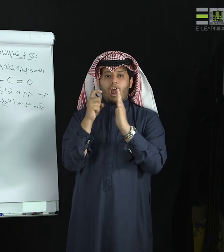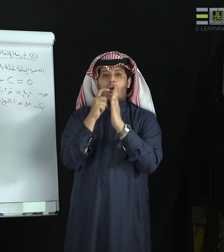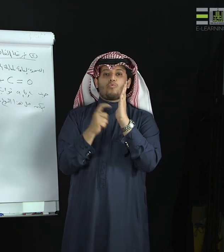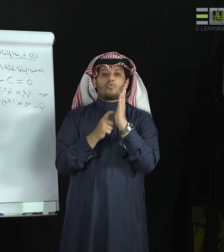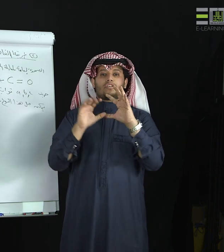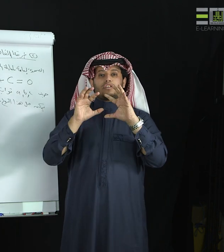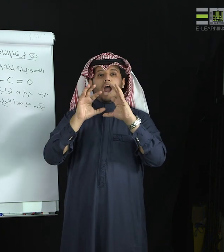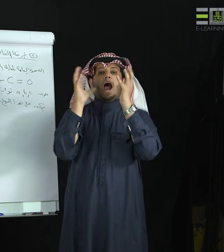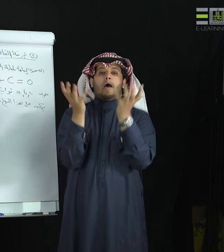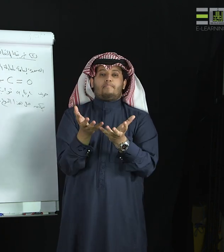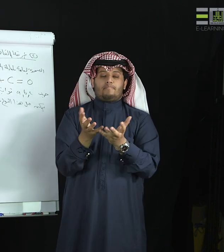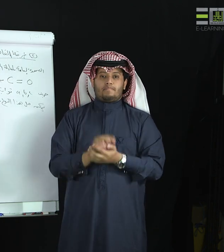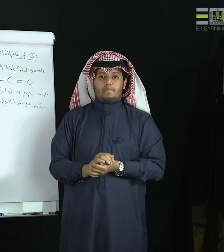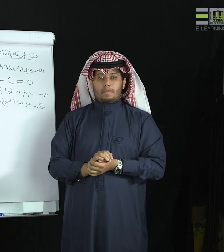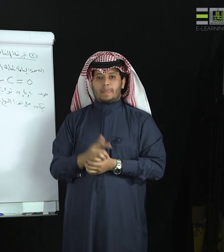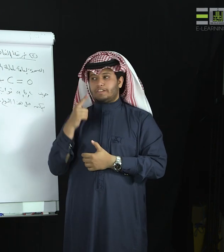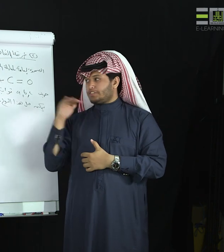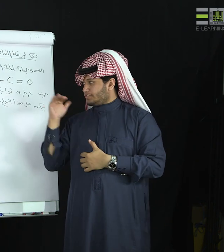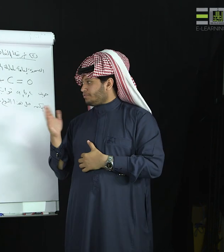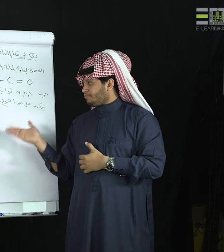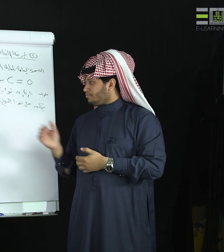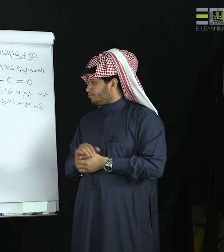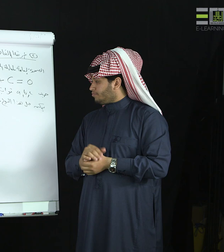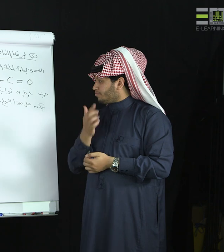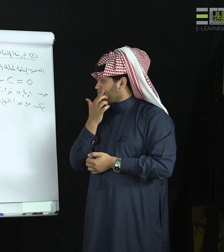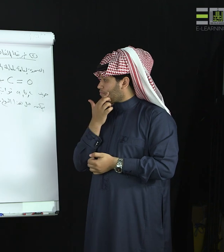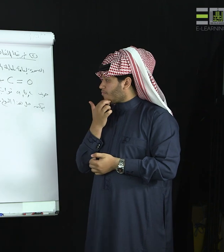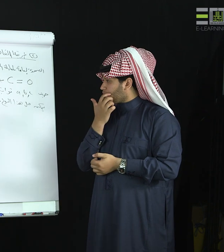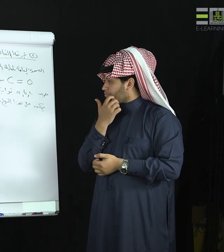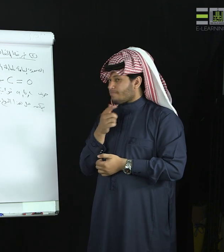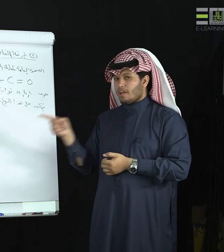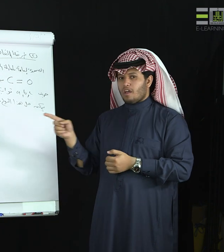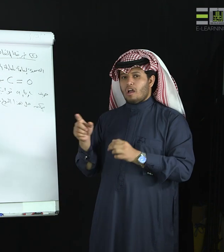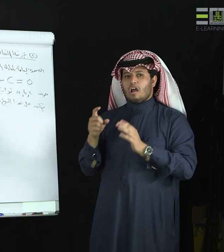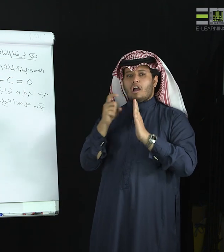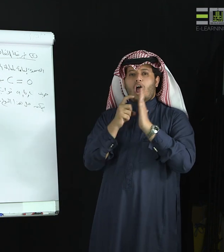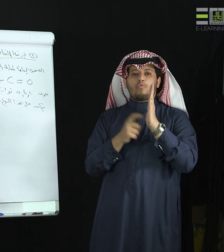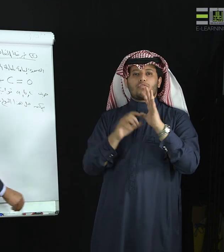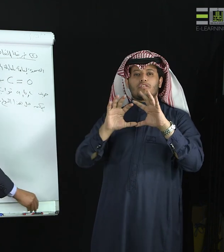القانون العام التالي. الصيغة بتاعت القانون العام